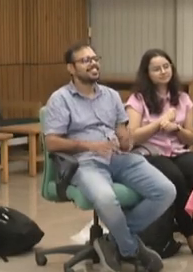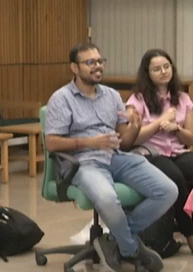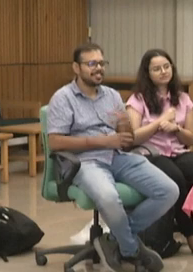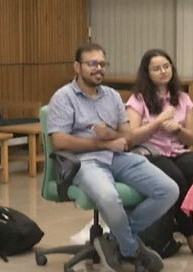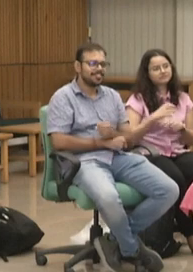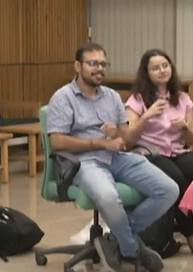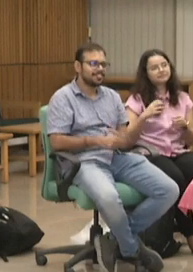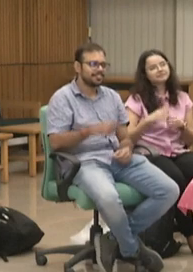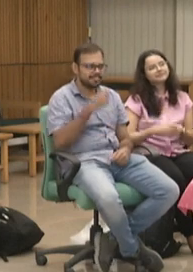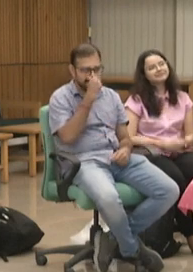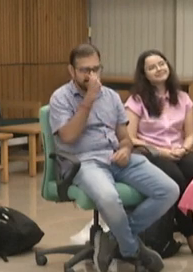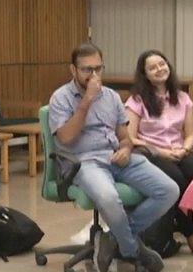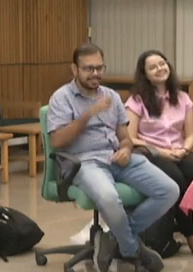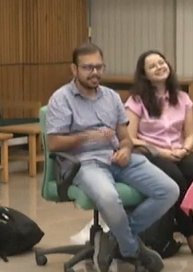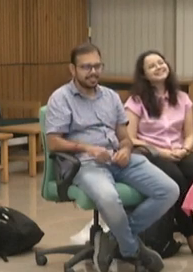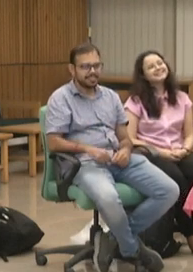ही डिड अ मिस्टेक. मिस्टेक.